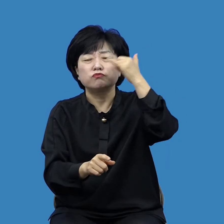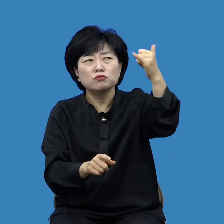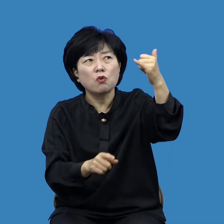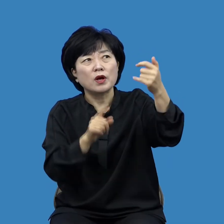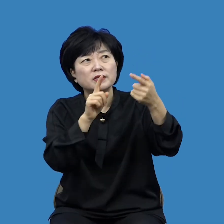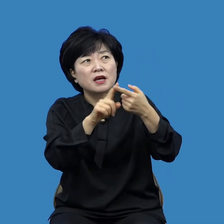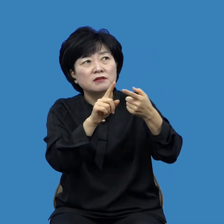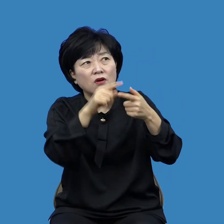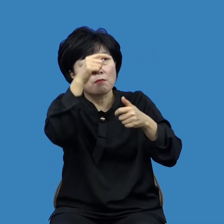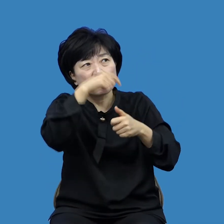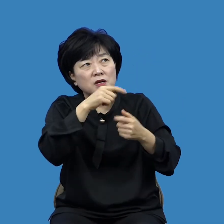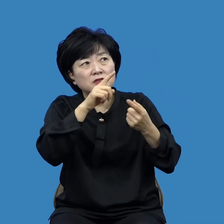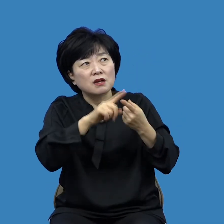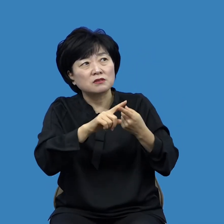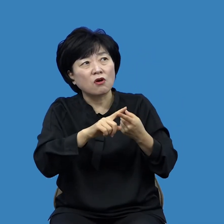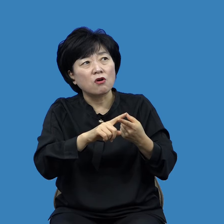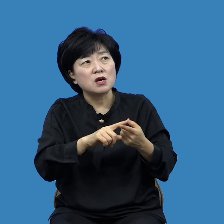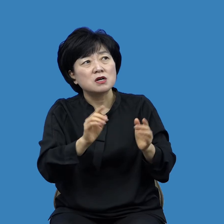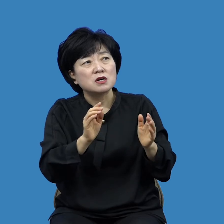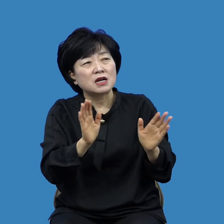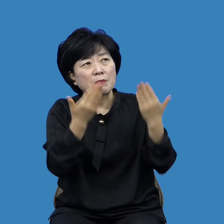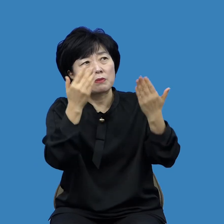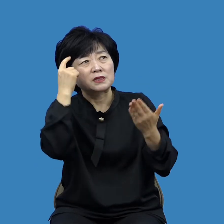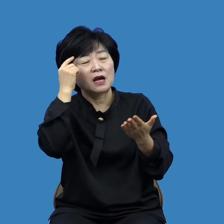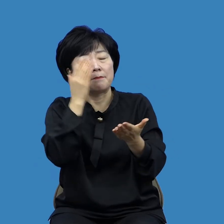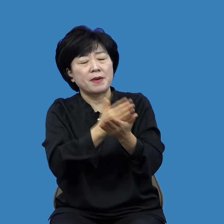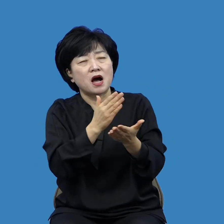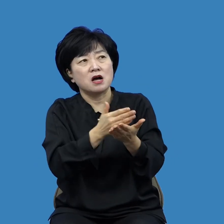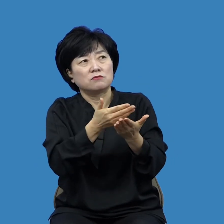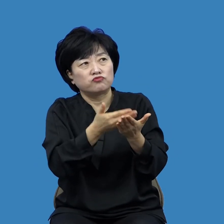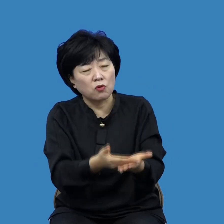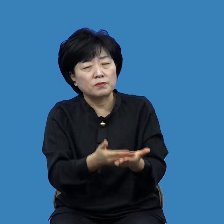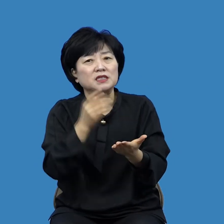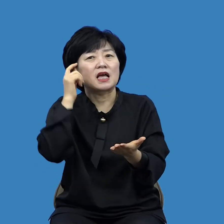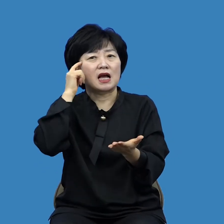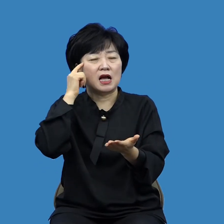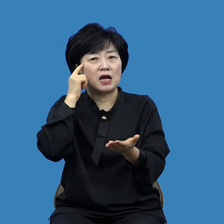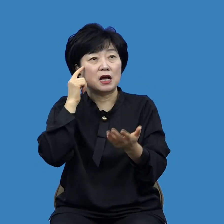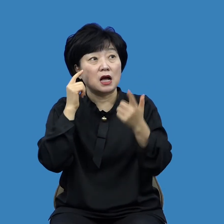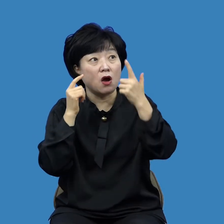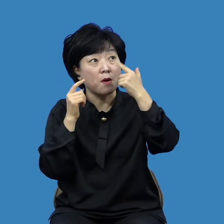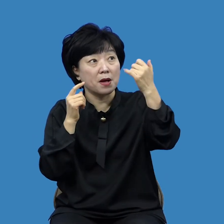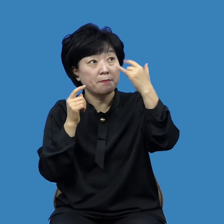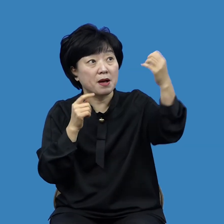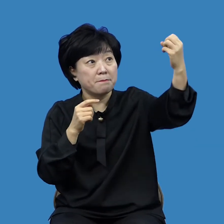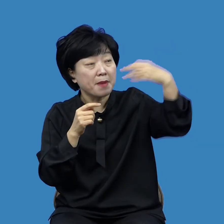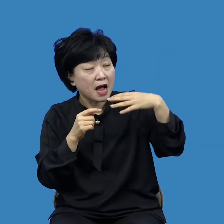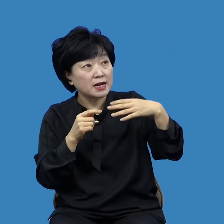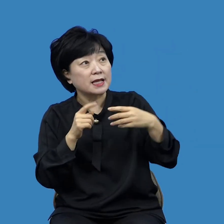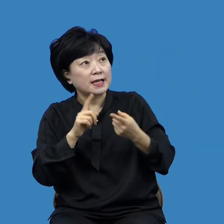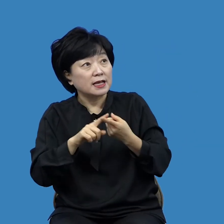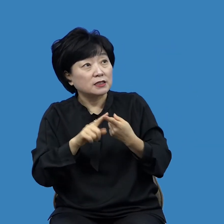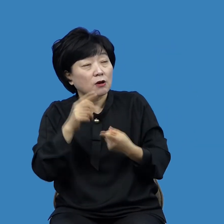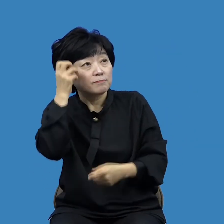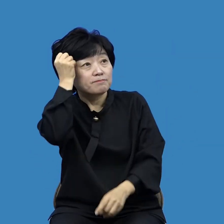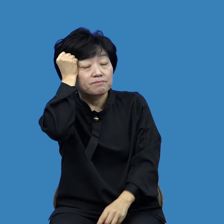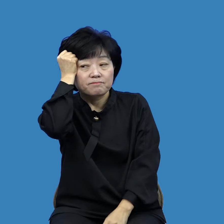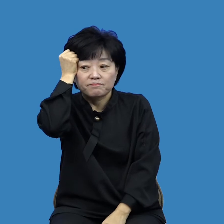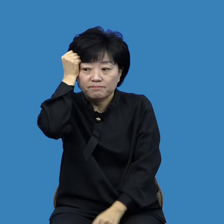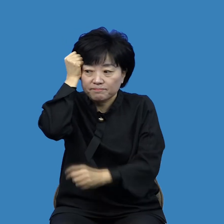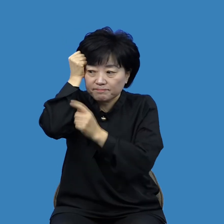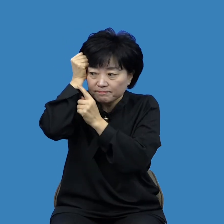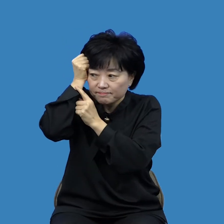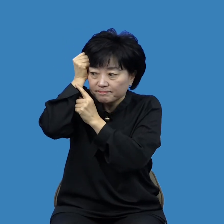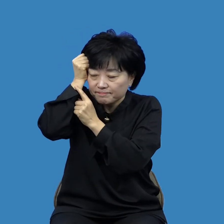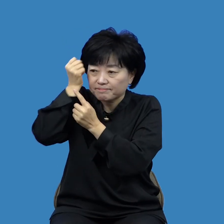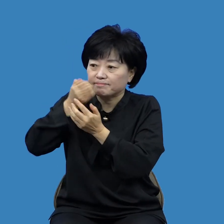무겁게 생각하라, 가볍게 생각하지 말라. 그래서 엄마가 뭐 하라고 했으면, 아빠가 뭐 하라고 했으면 계속 그것을 기억하고 있으라는 거예요.